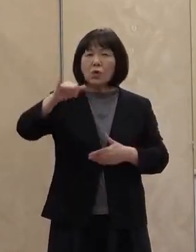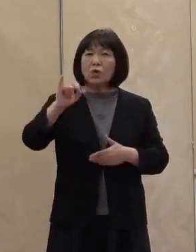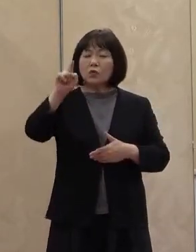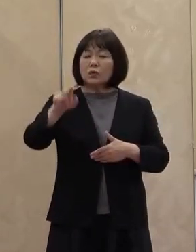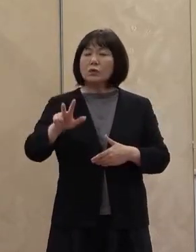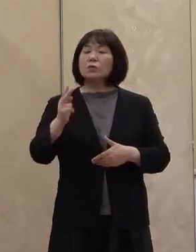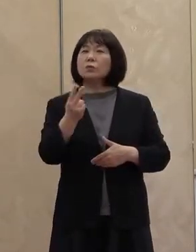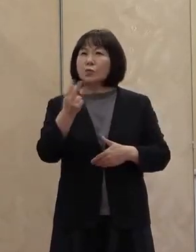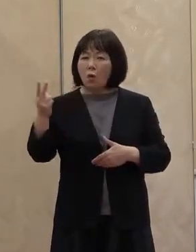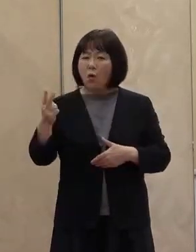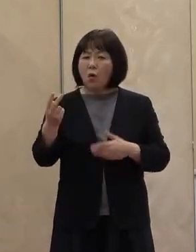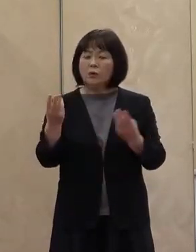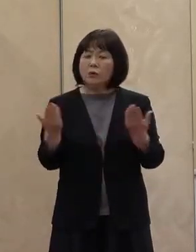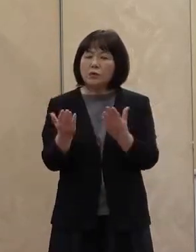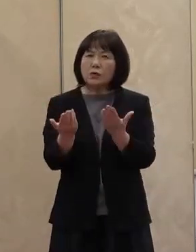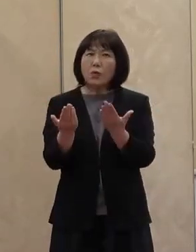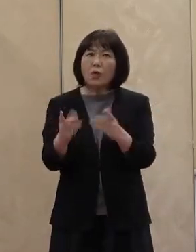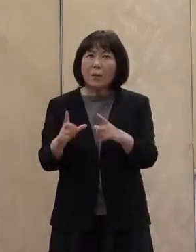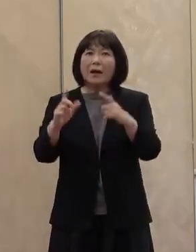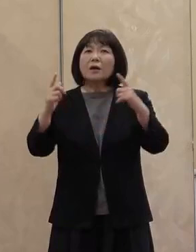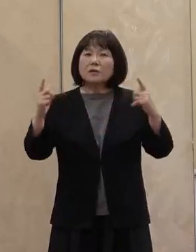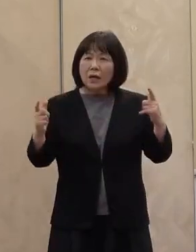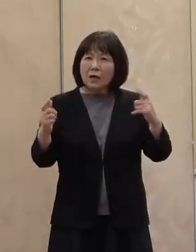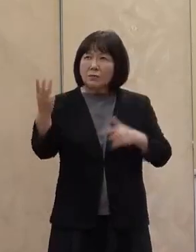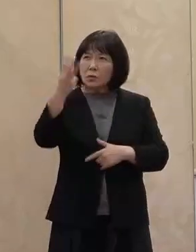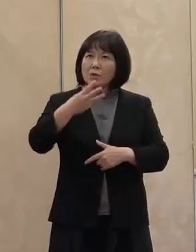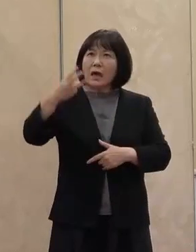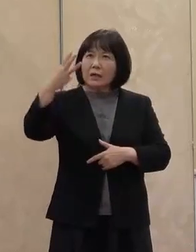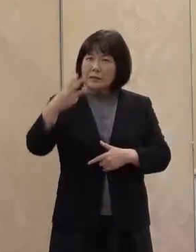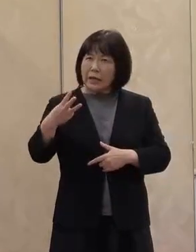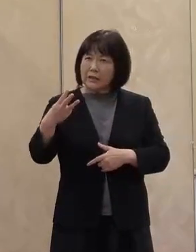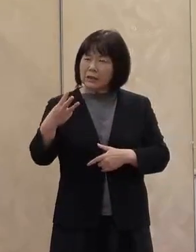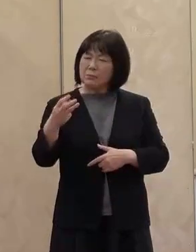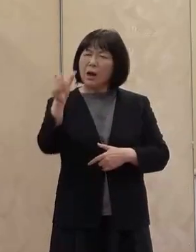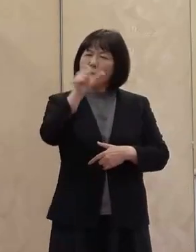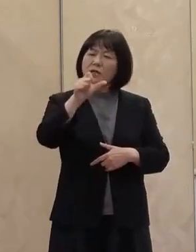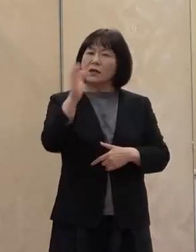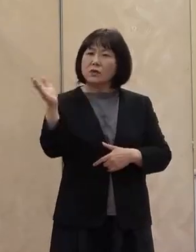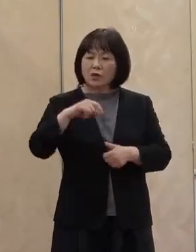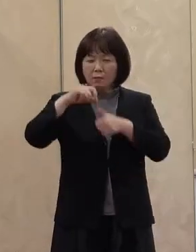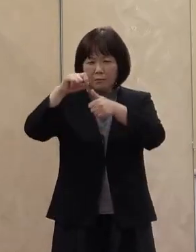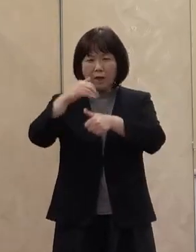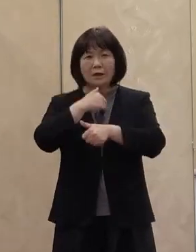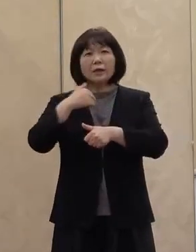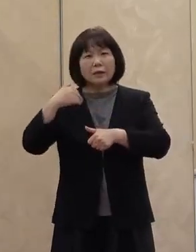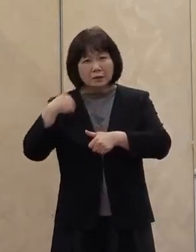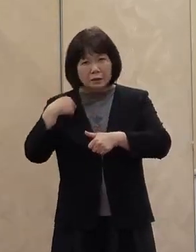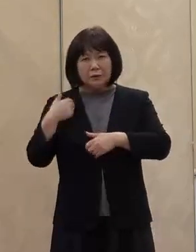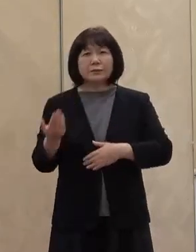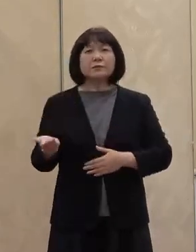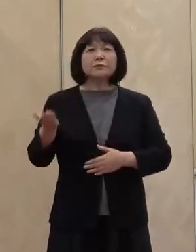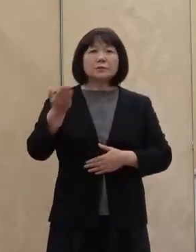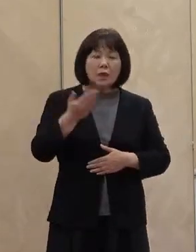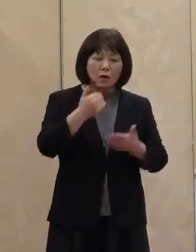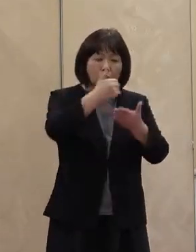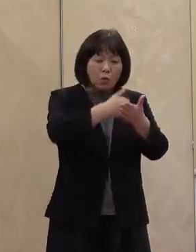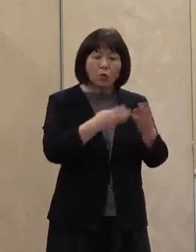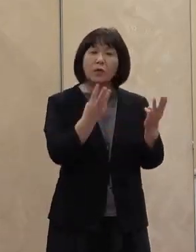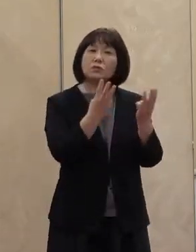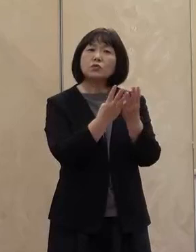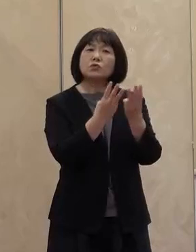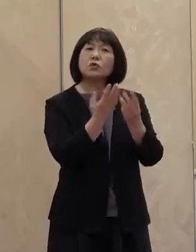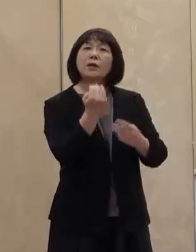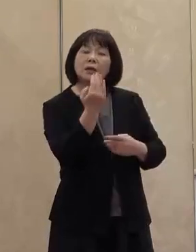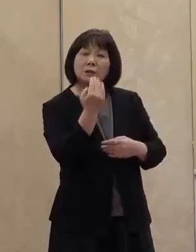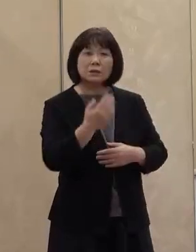拡充してどのぐらいいけるかっていうのは約、まあ、3000人の予算といいますけど、約5000人ぐらいいくだろうで、残った数字とした